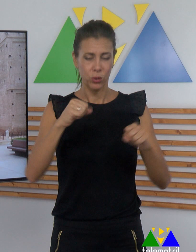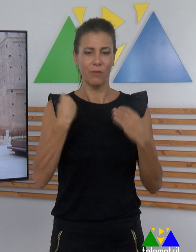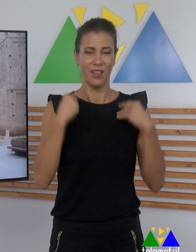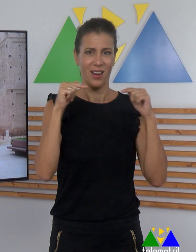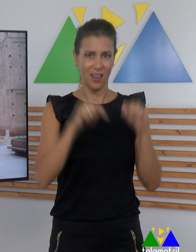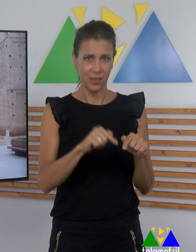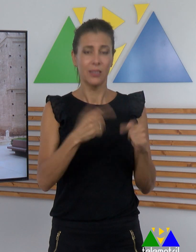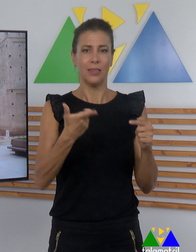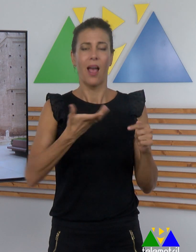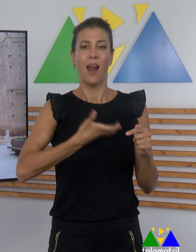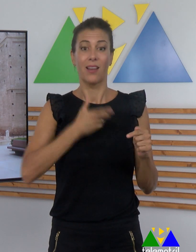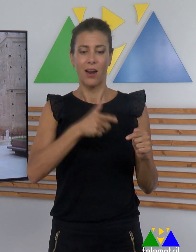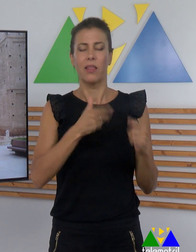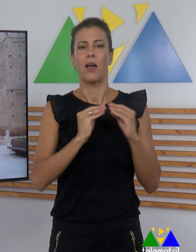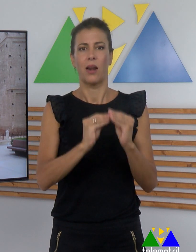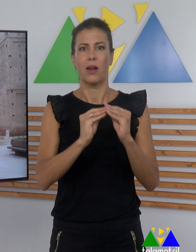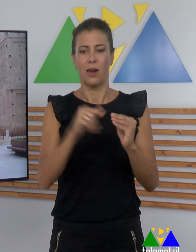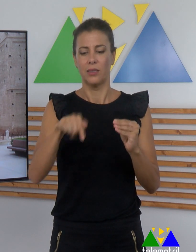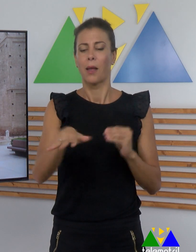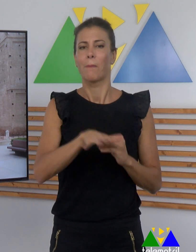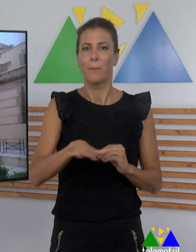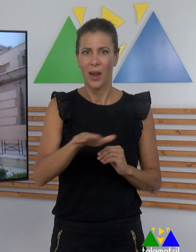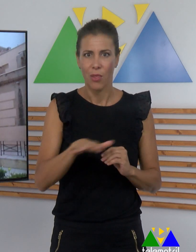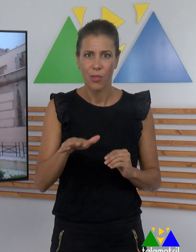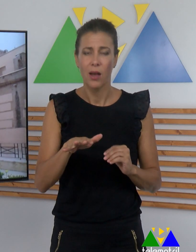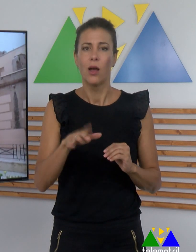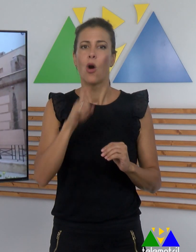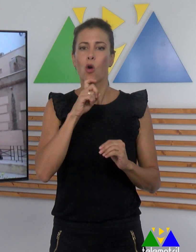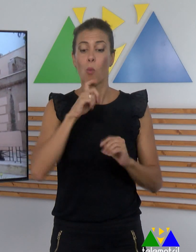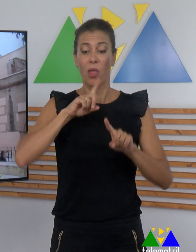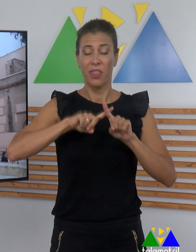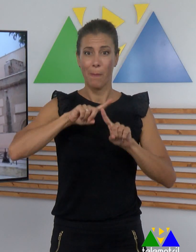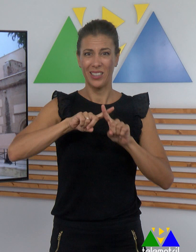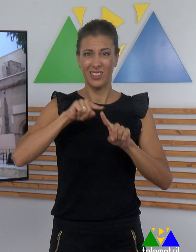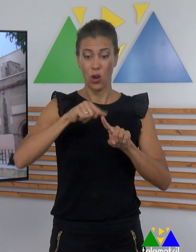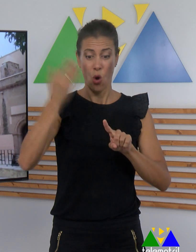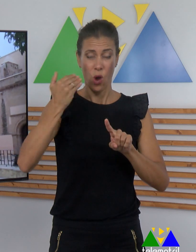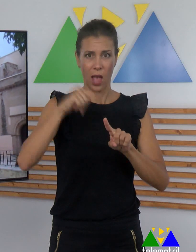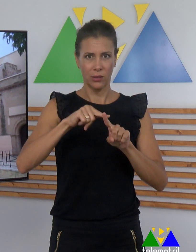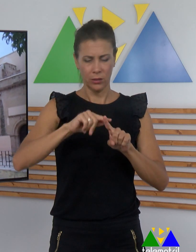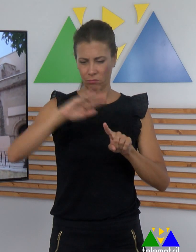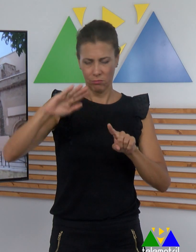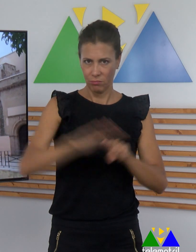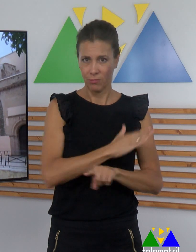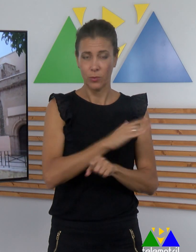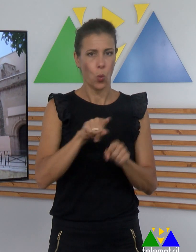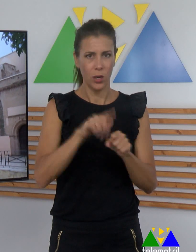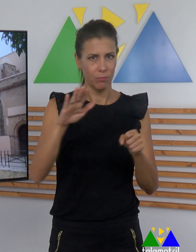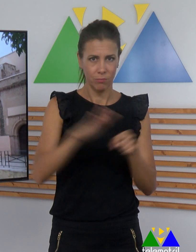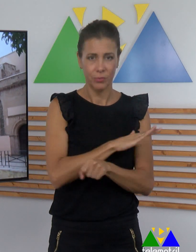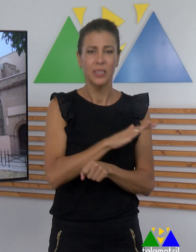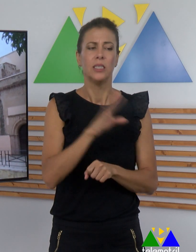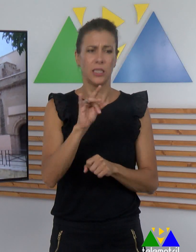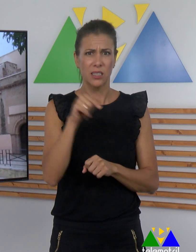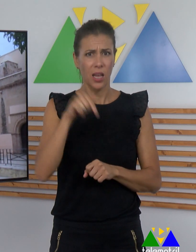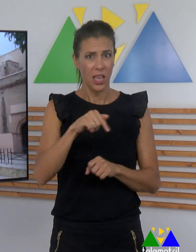alcalde Pedro Moreu Espinosa es el que arregló esta plaza enterrando el cementerio que aquí había. Eso te iba a comentar, porque aquí teníamos una